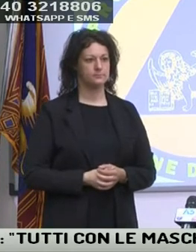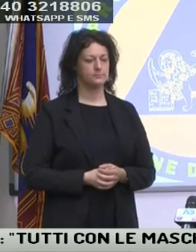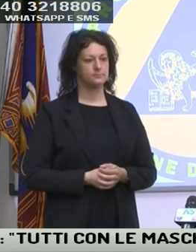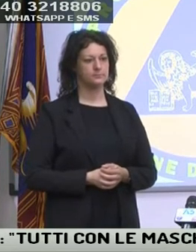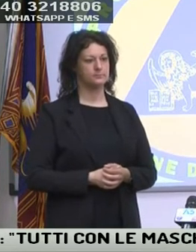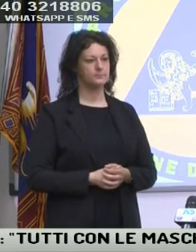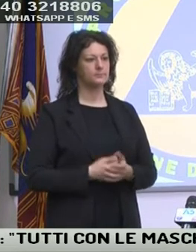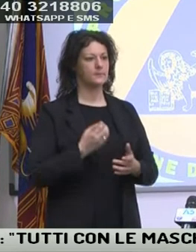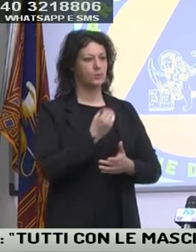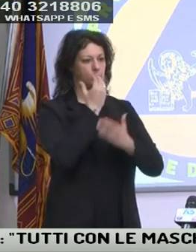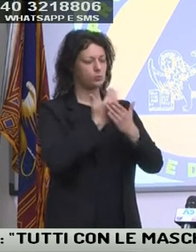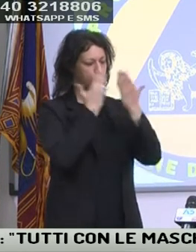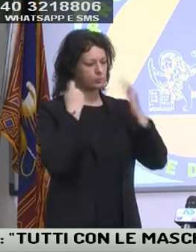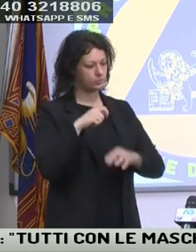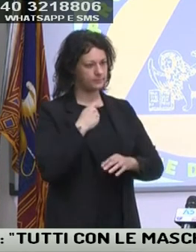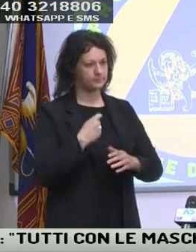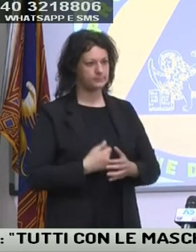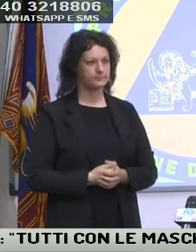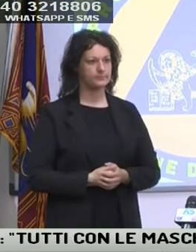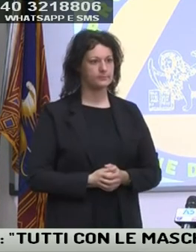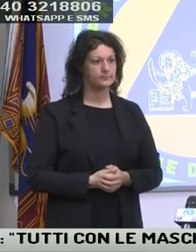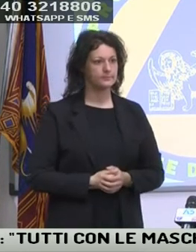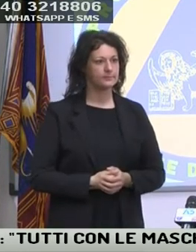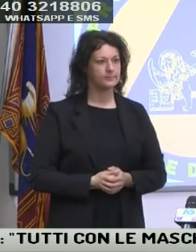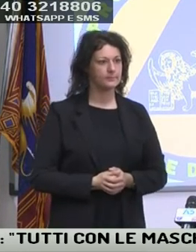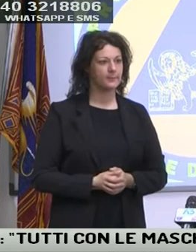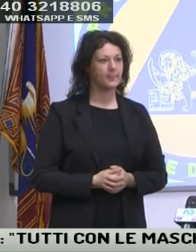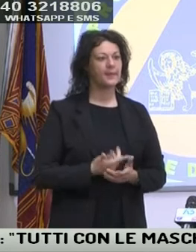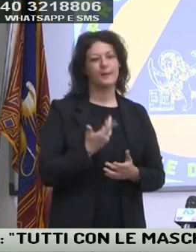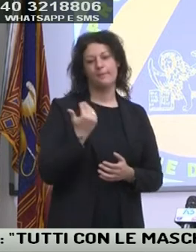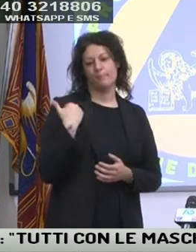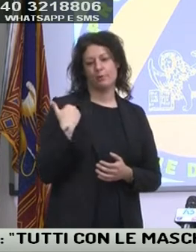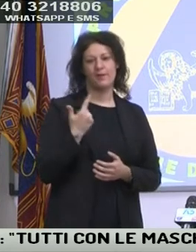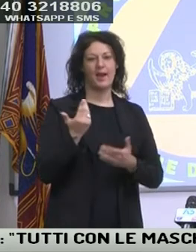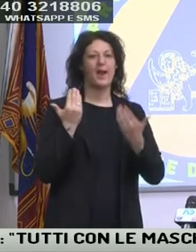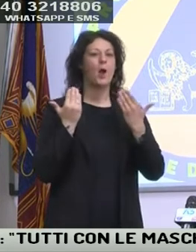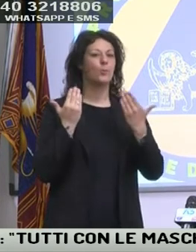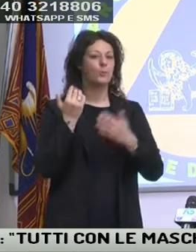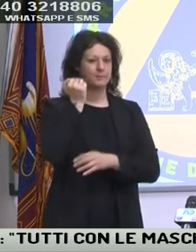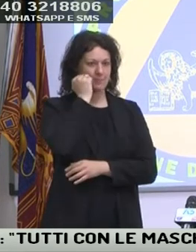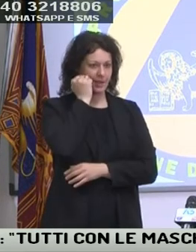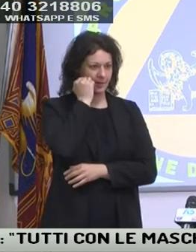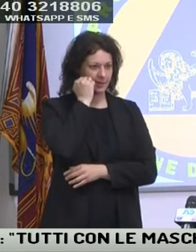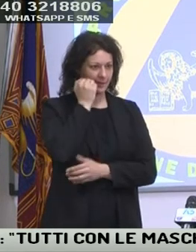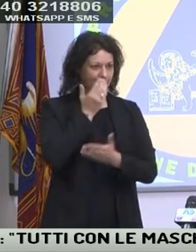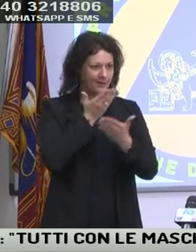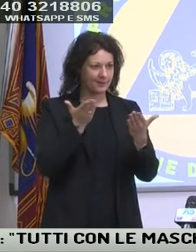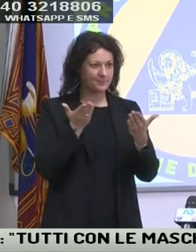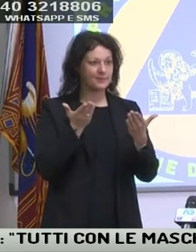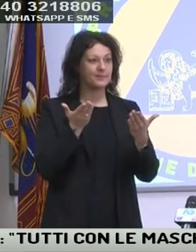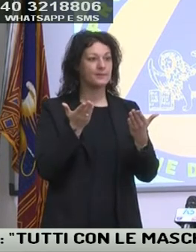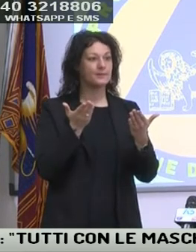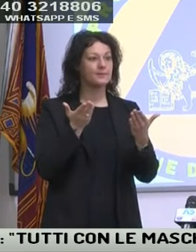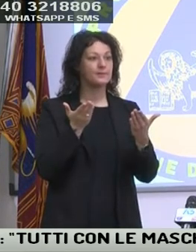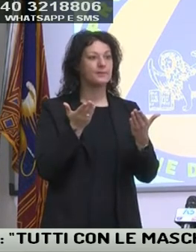già. Buongiorno Presidente. Ciao. Prima di aver fatto gli auguri alle mamme, io volevo anche ricordare, tra l'altro fra poco noi su Antenna 3, al